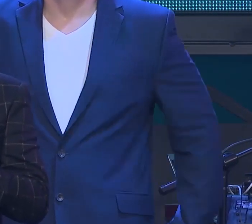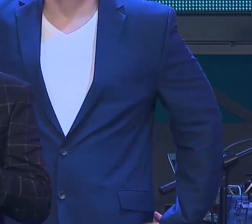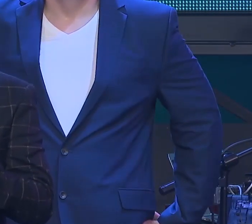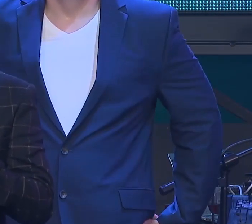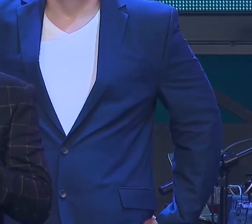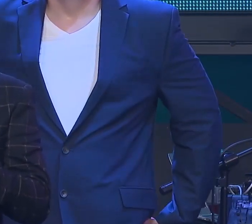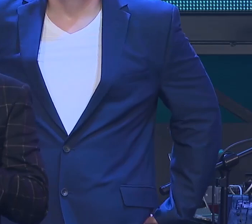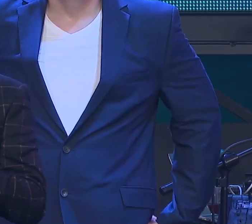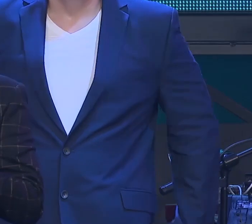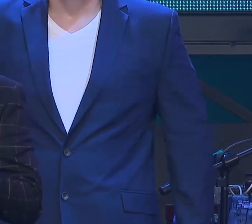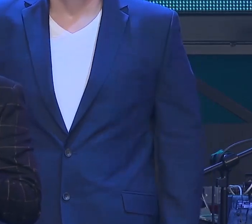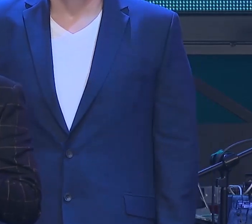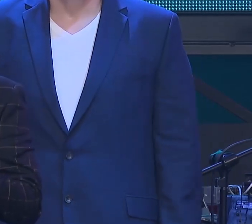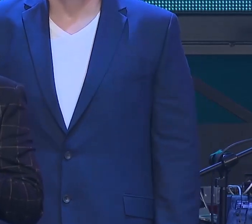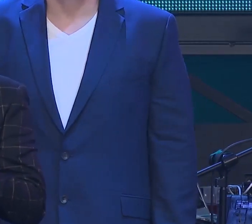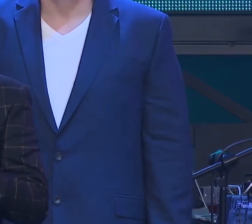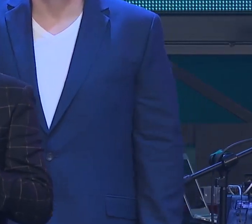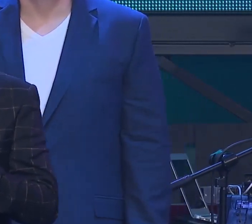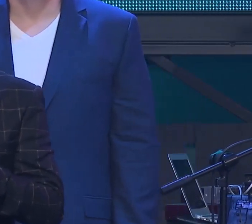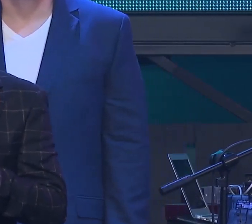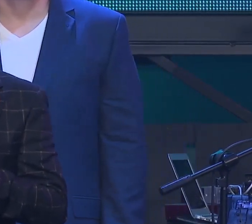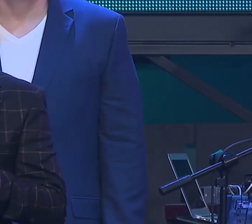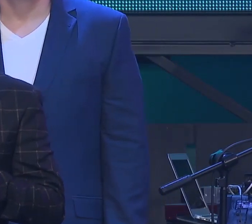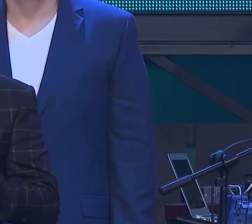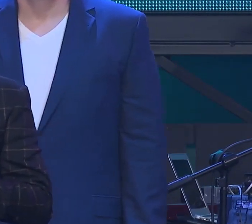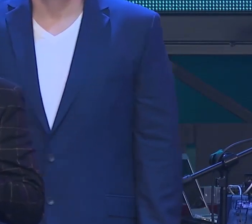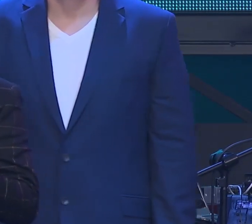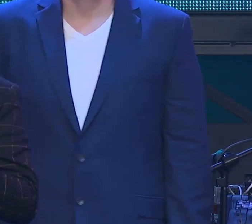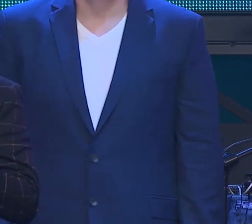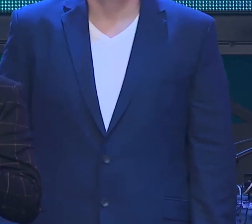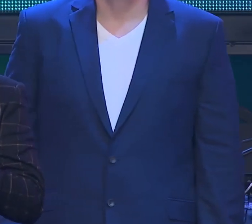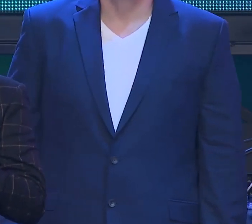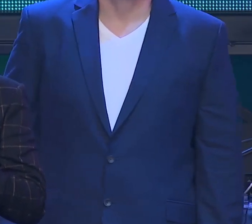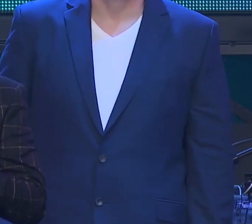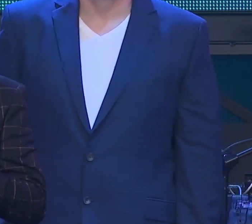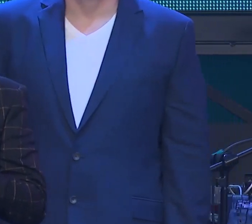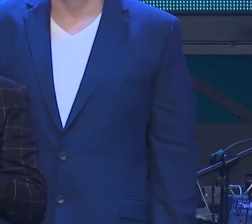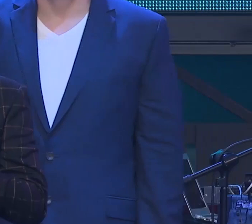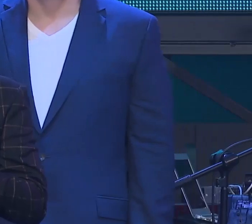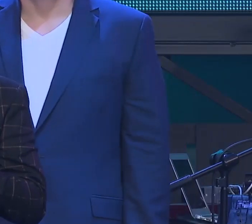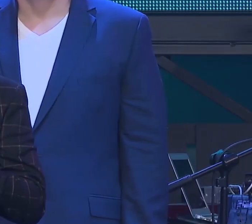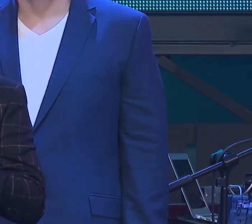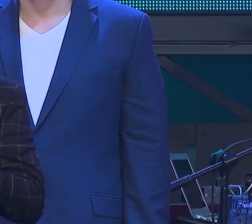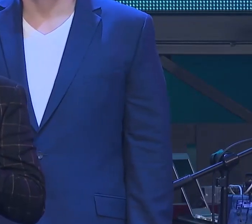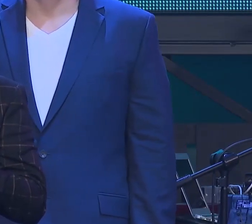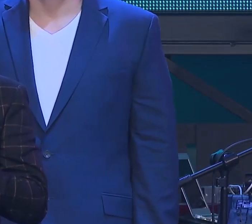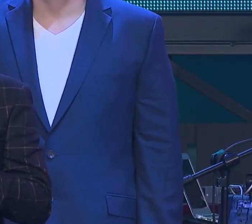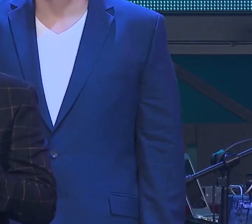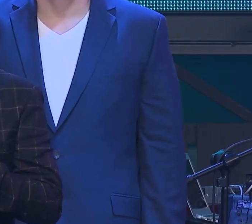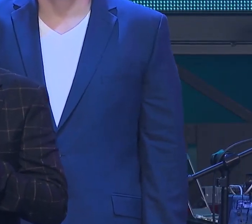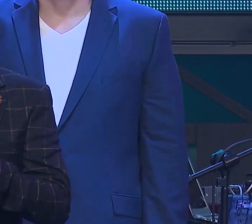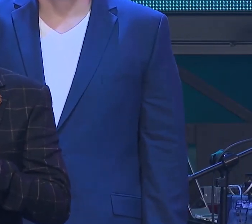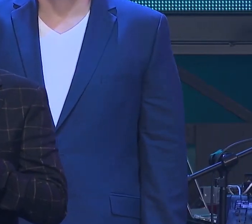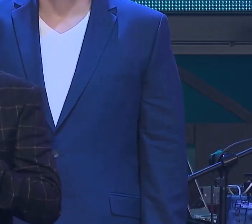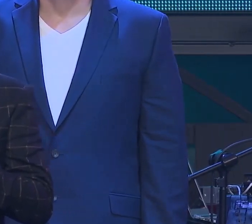memberkati. Berikut ini ada beberapa pengumuman yang akan saya sampaikan. Setiap kita sebagai umat Tuhan tentunya perlu